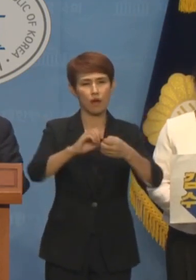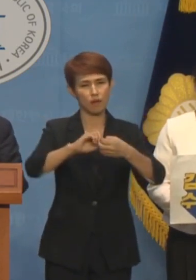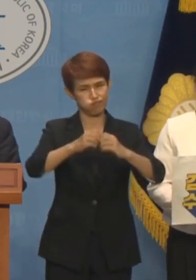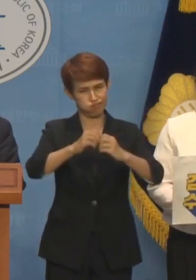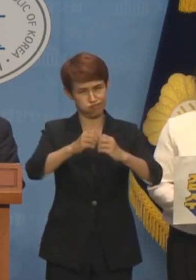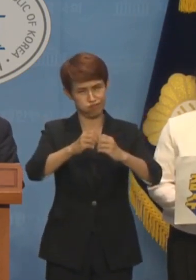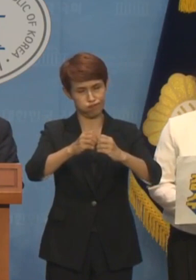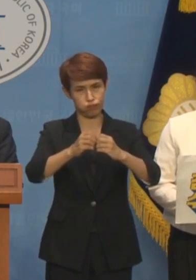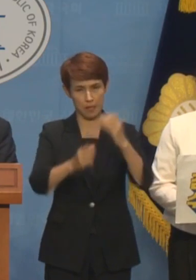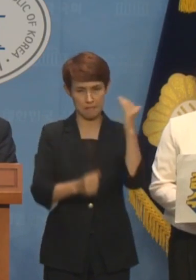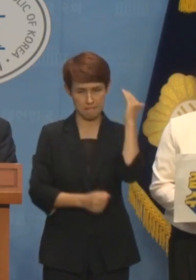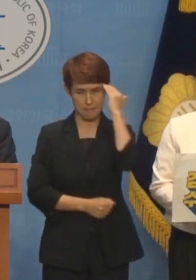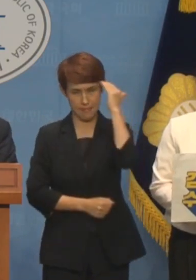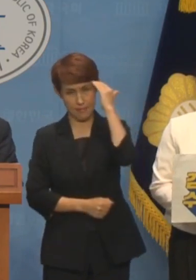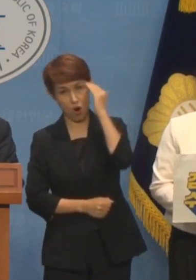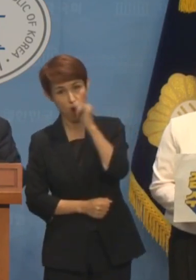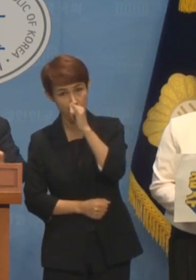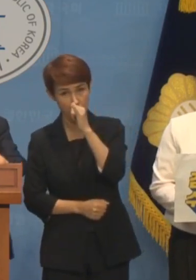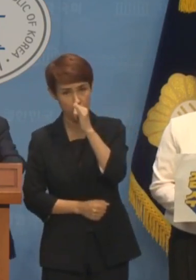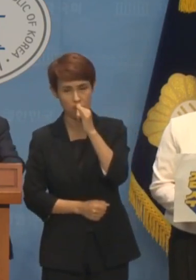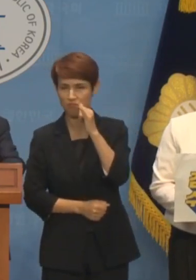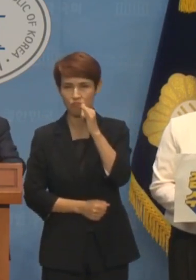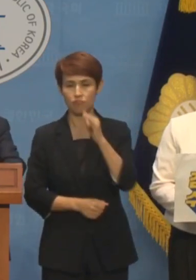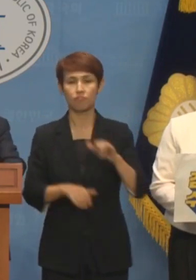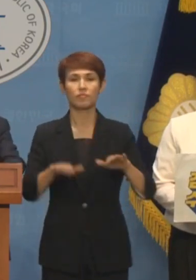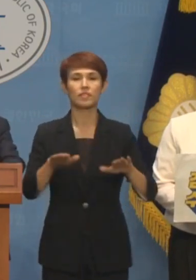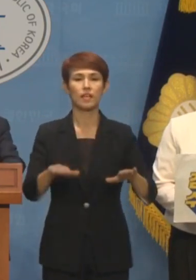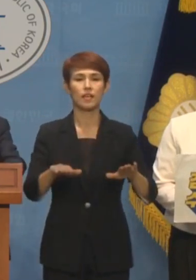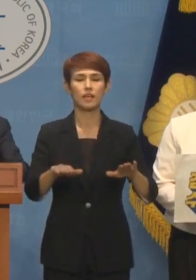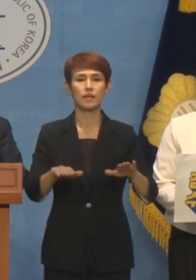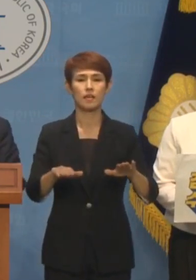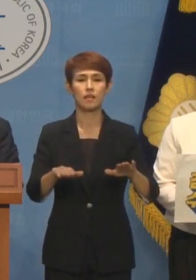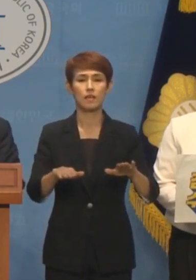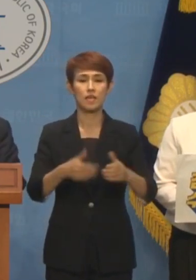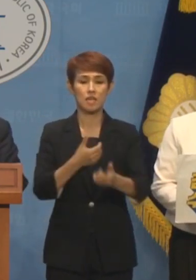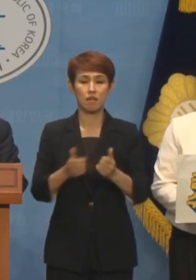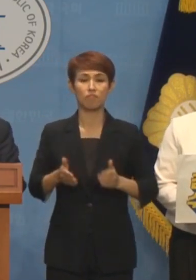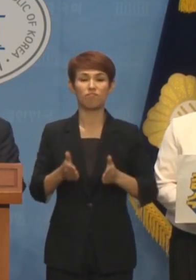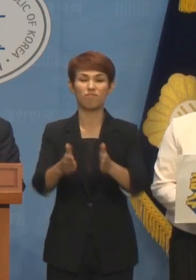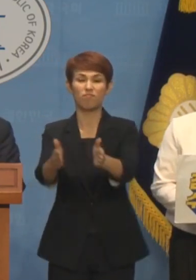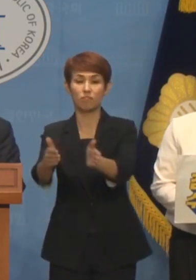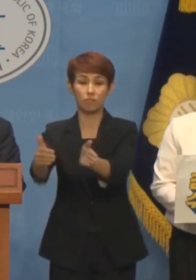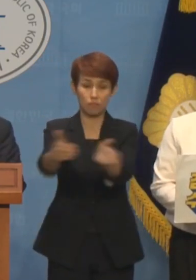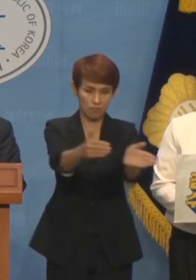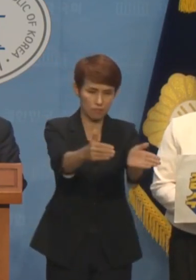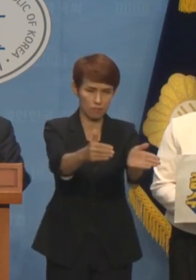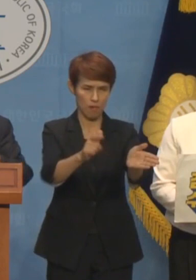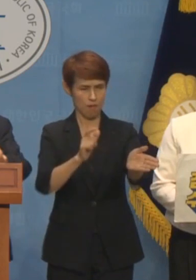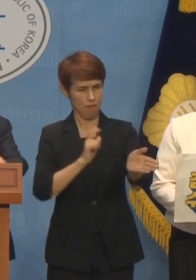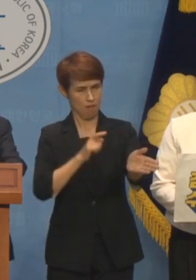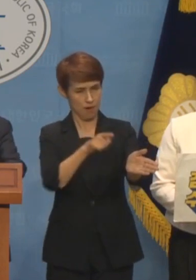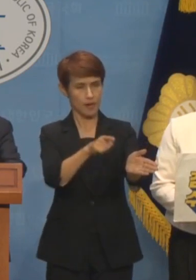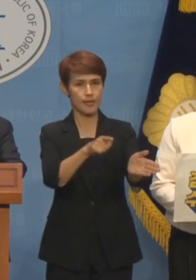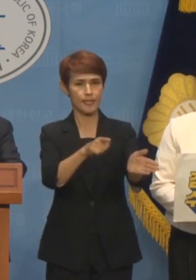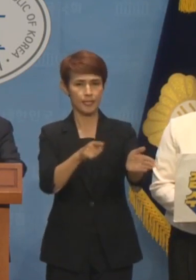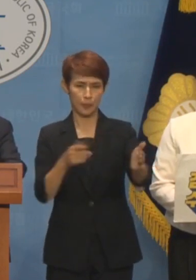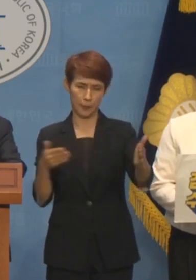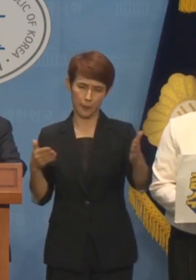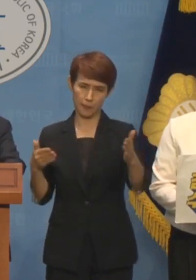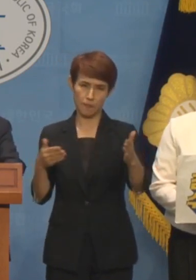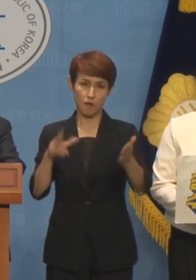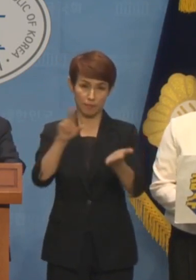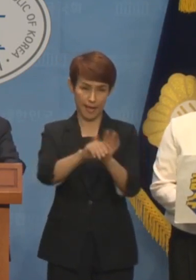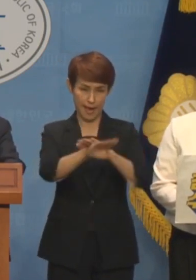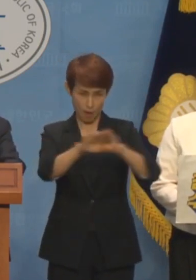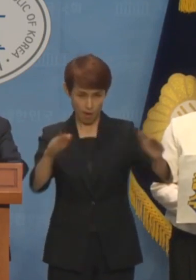검증을 방해해왔지만 이제 서울 양평 고속도로 종점 변경 의혹 해소에 거의 마무리 단계에